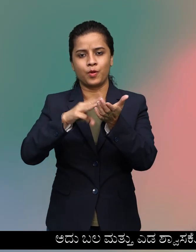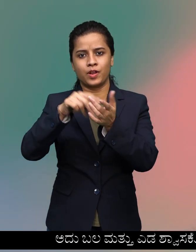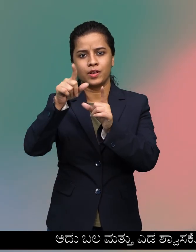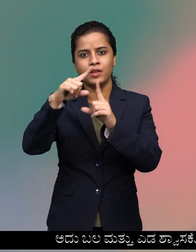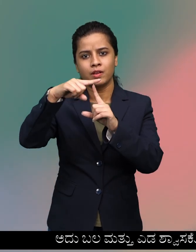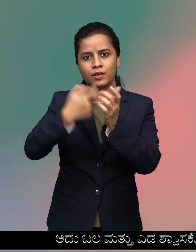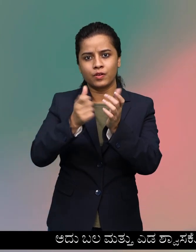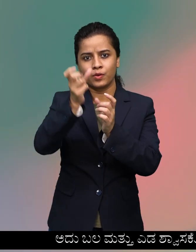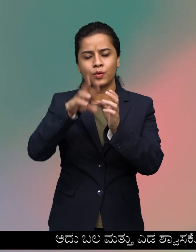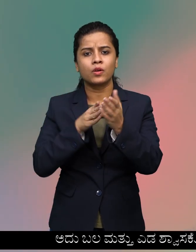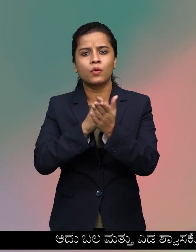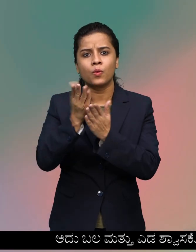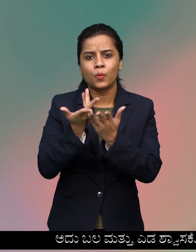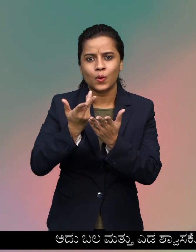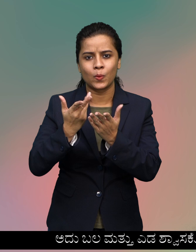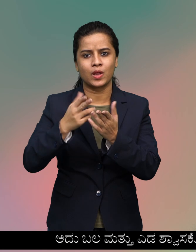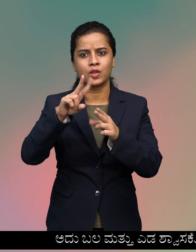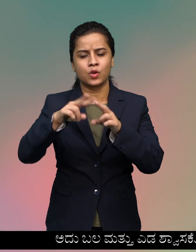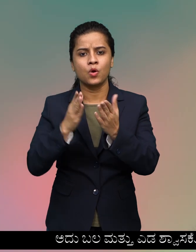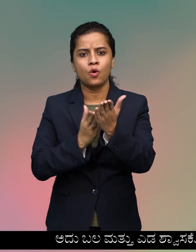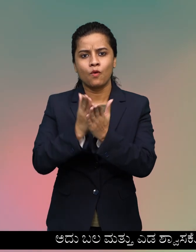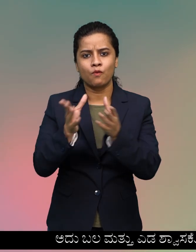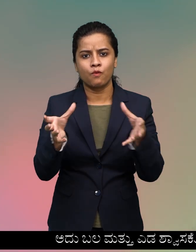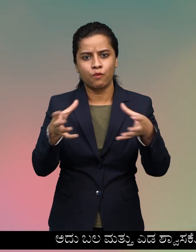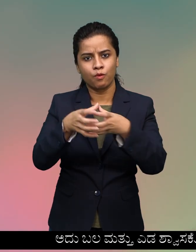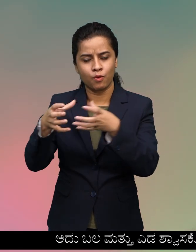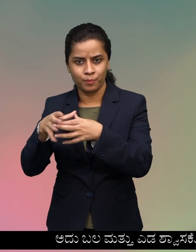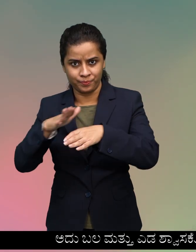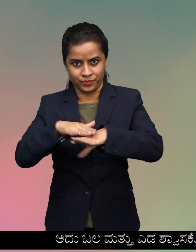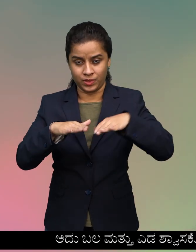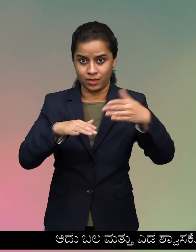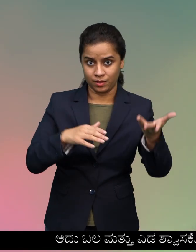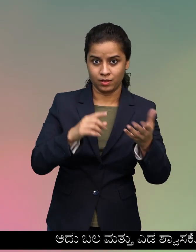ಅಪಧಮನಿಗಳನ್ನು ರೂಪಿಸಲು ವಿಭಜಿಸುತ್ತದೆ.